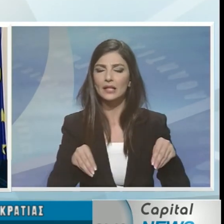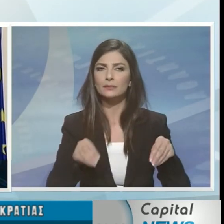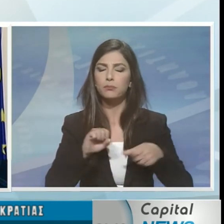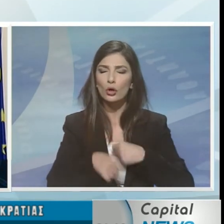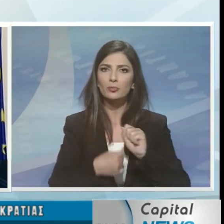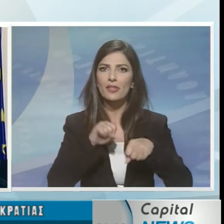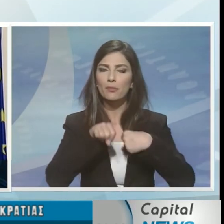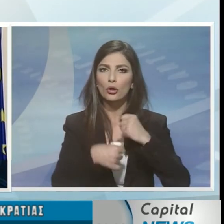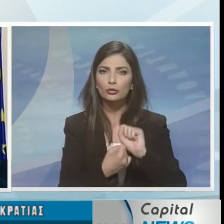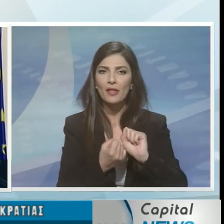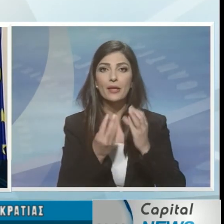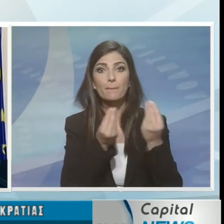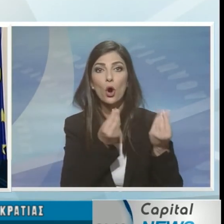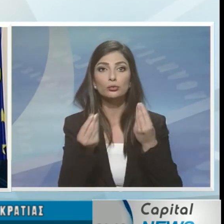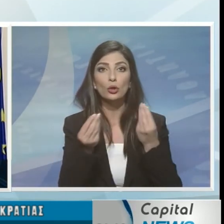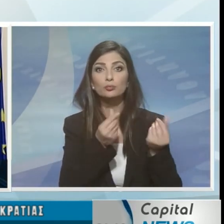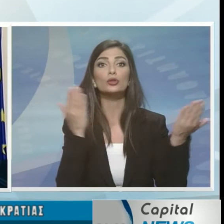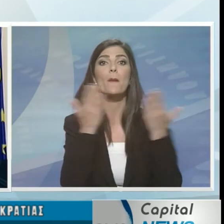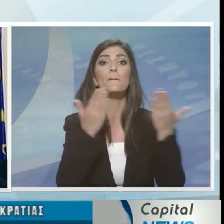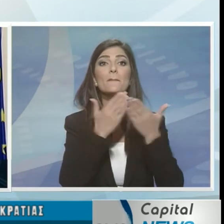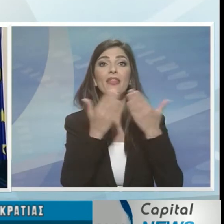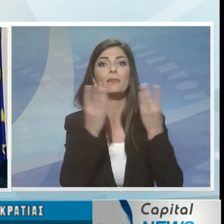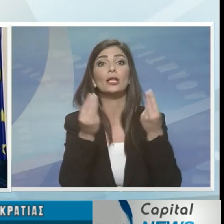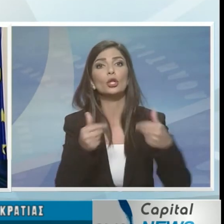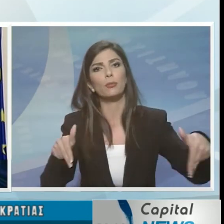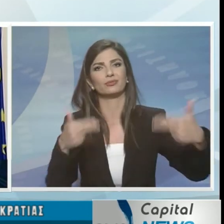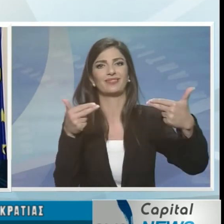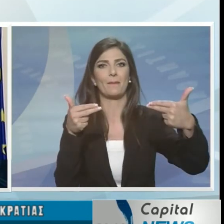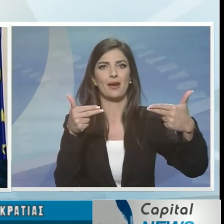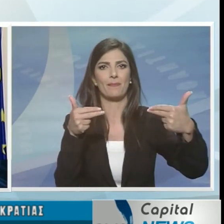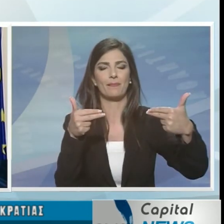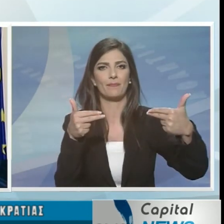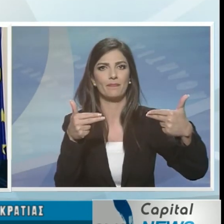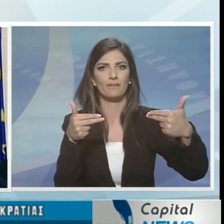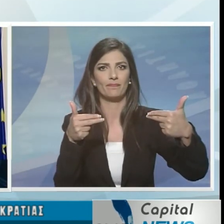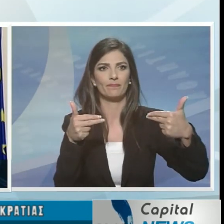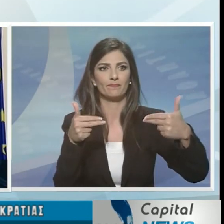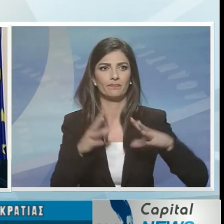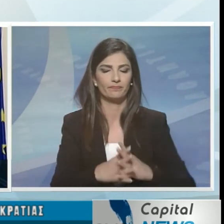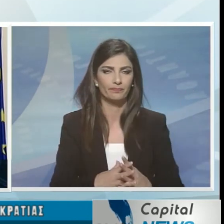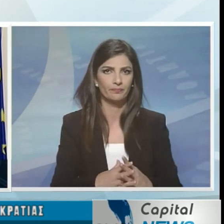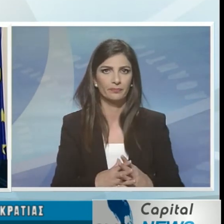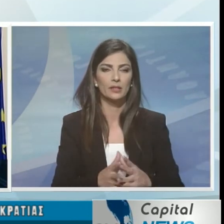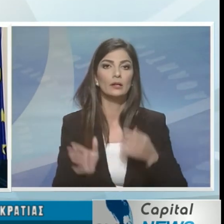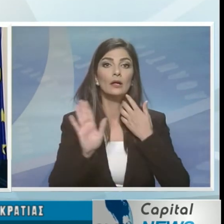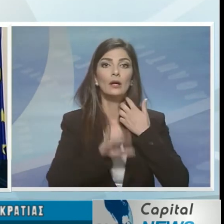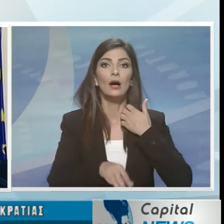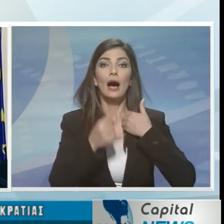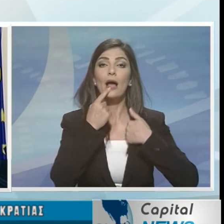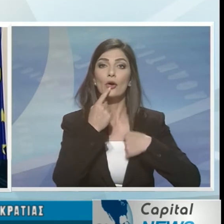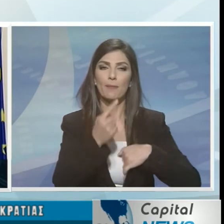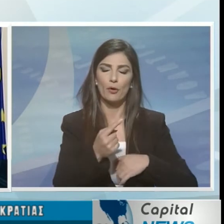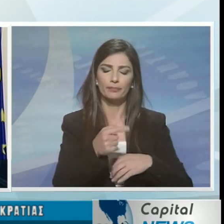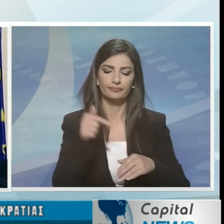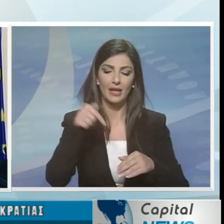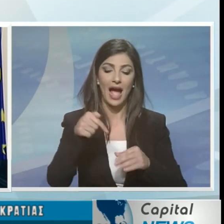μεριμνήσει για την κάλυψη του εκπαιδευτικού προγράμματος. Συμπατριώτισσες, συμπατριώτες, τα